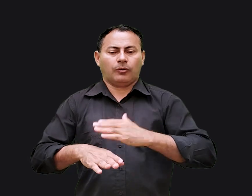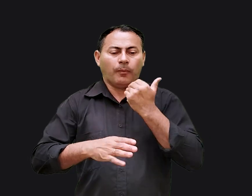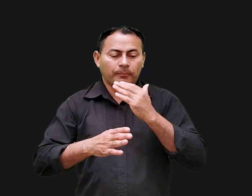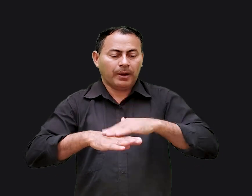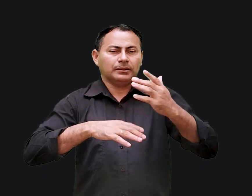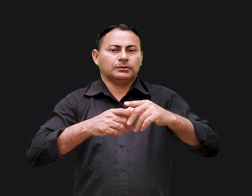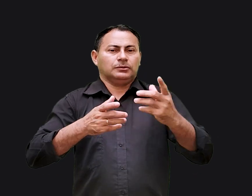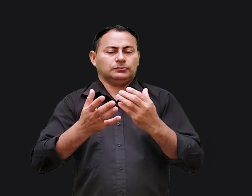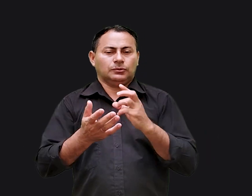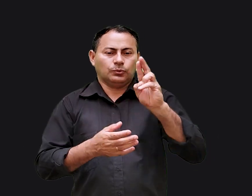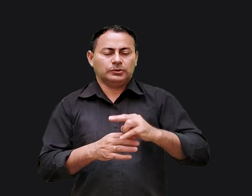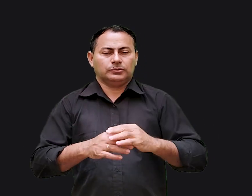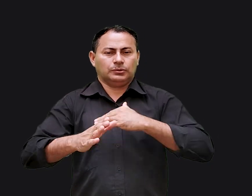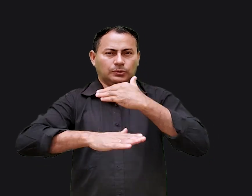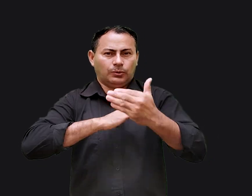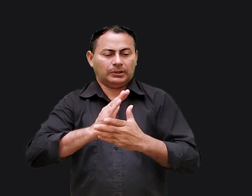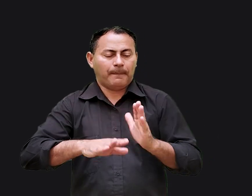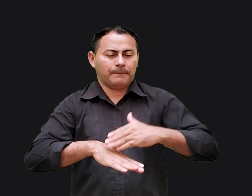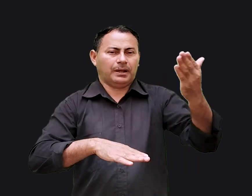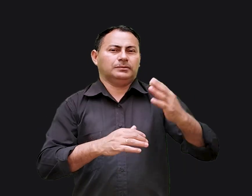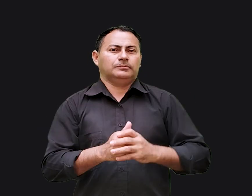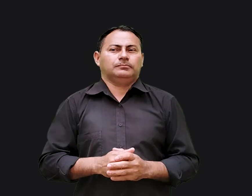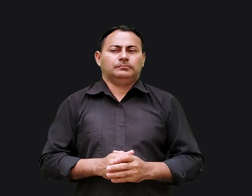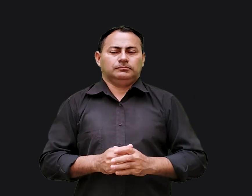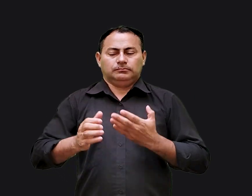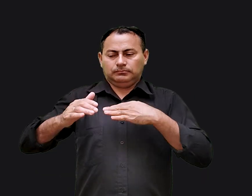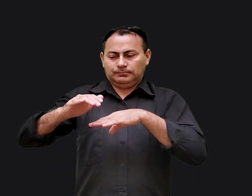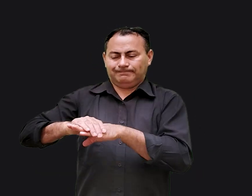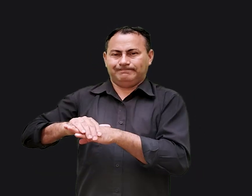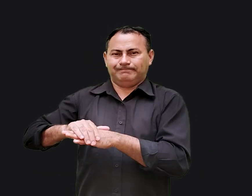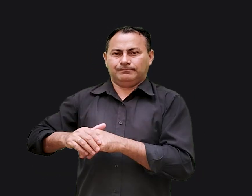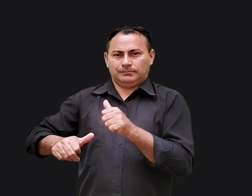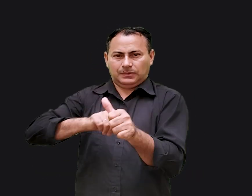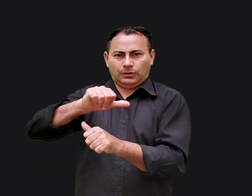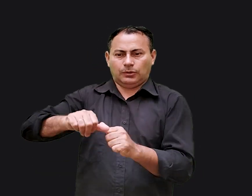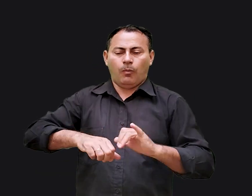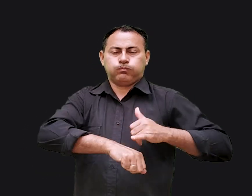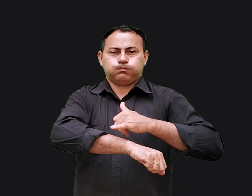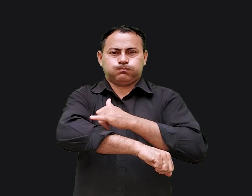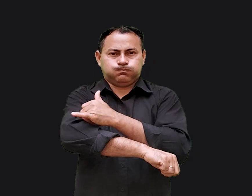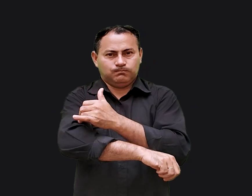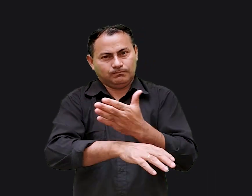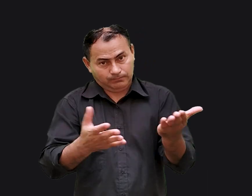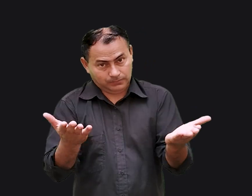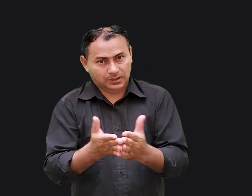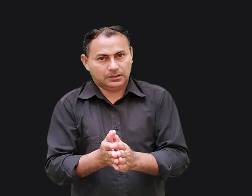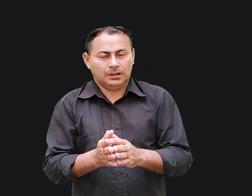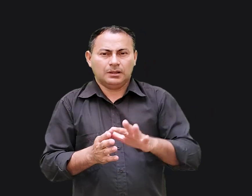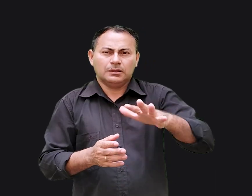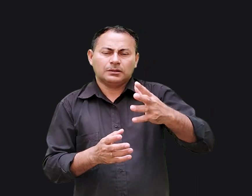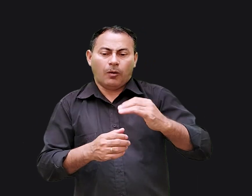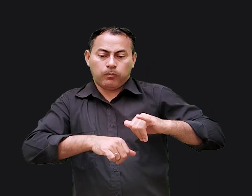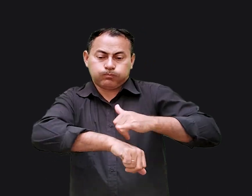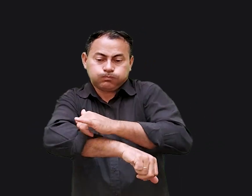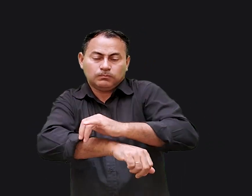todas suas calorias excedentes vão para um depósito e você se torna obeso. Se você está obeso, não quer